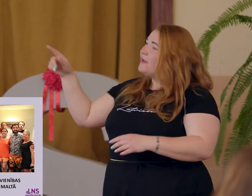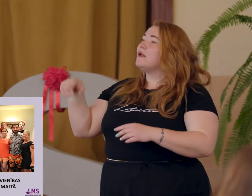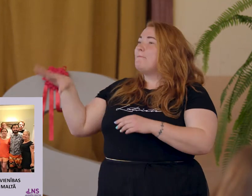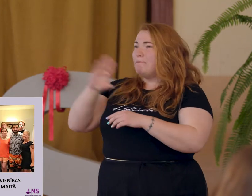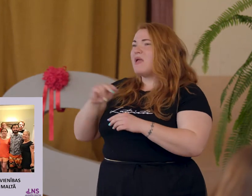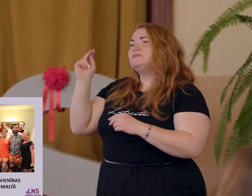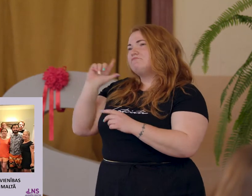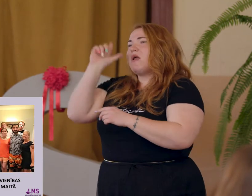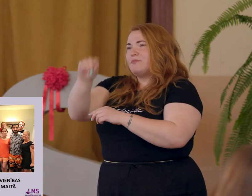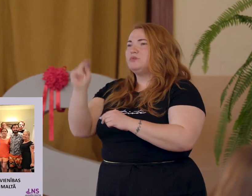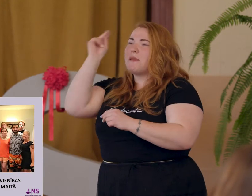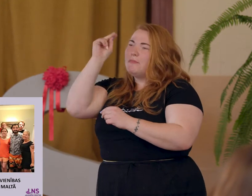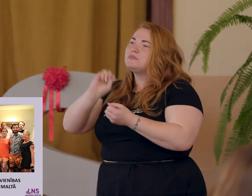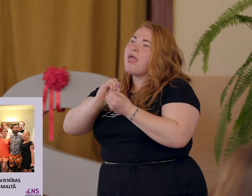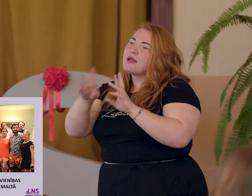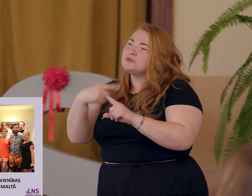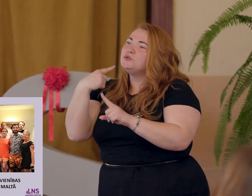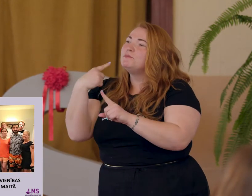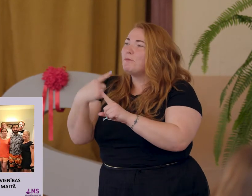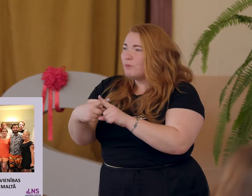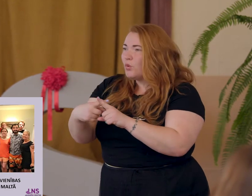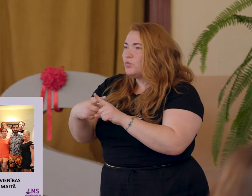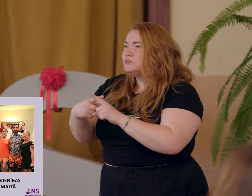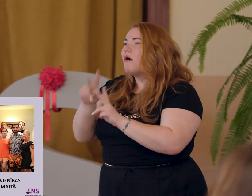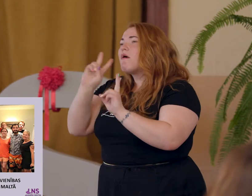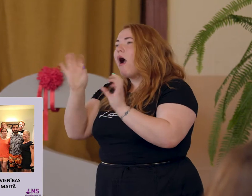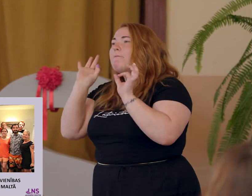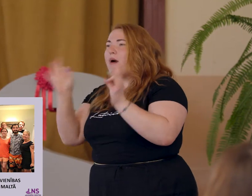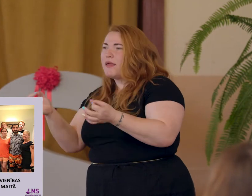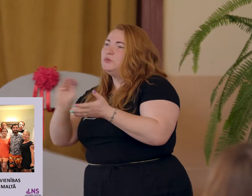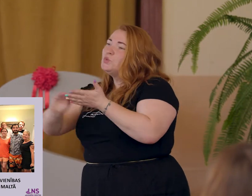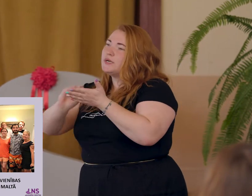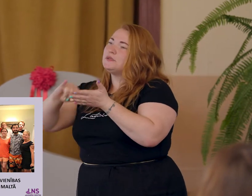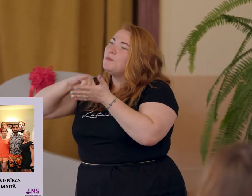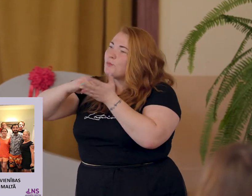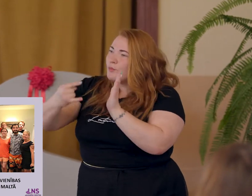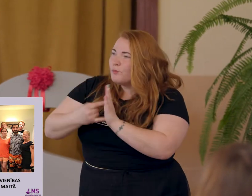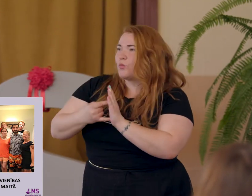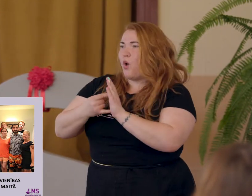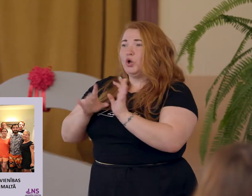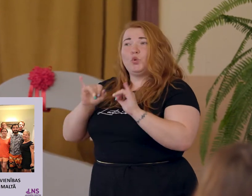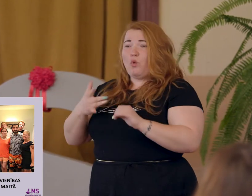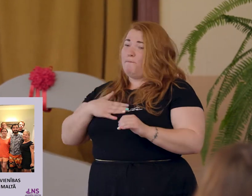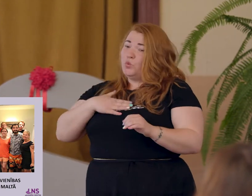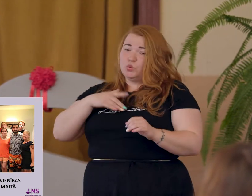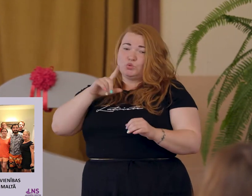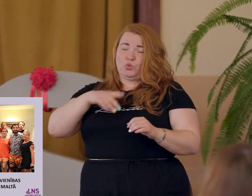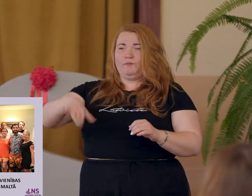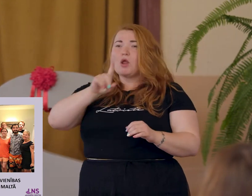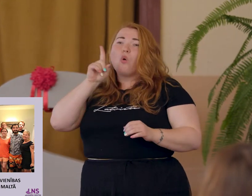Un arī, protams, mēs arī ejam Erasmus Plus apmācībās, kā pareizi uzrakstīt projektu, jo